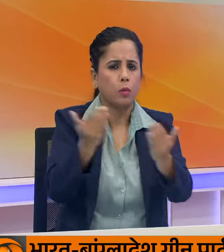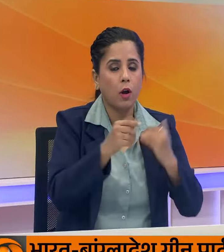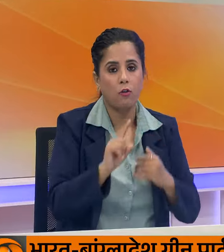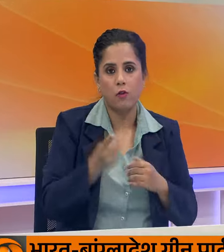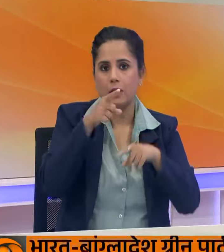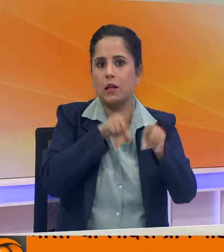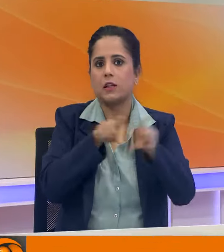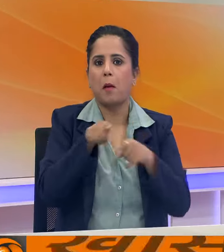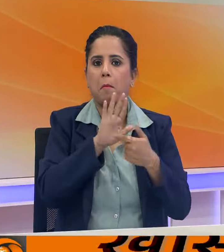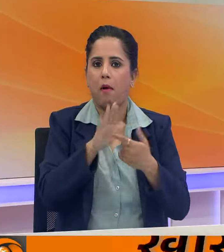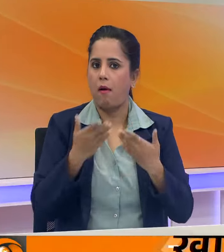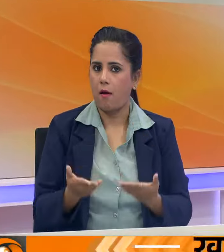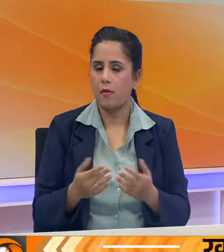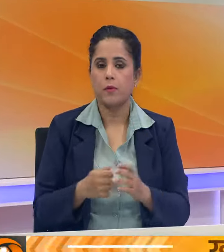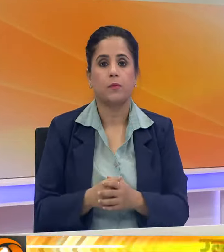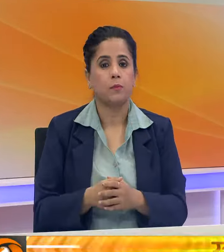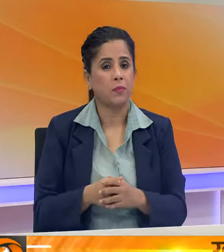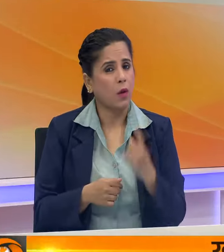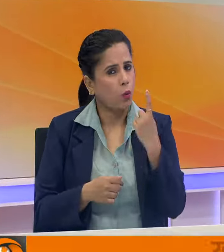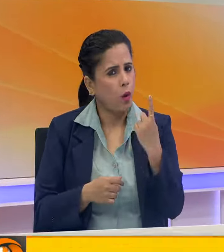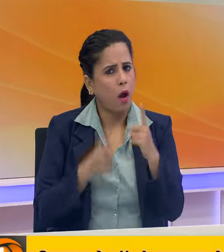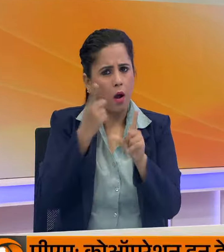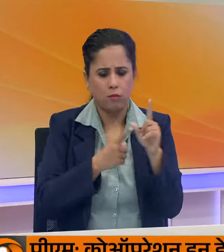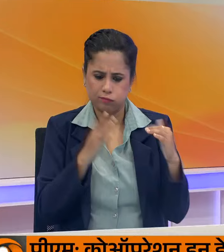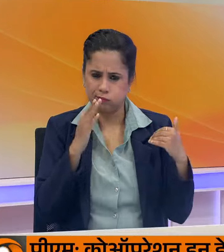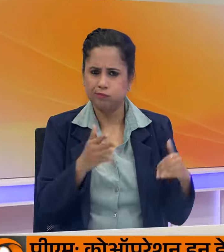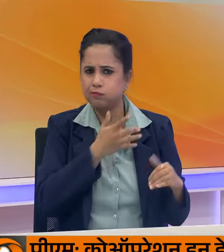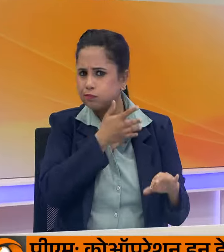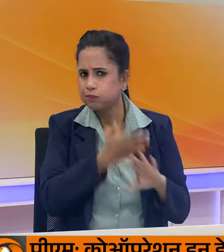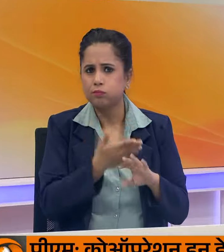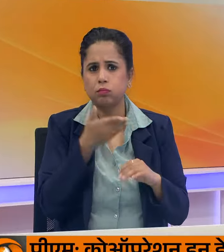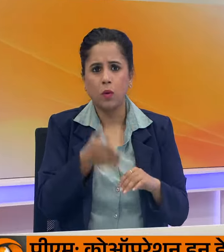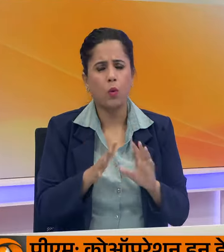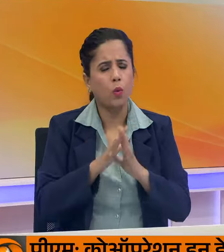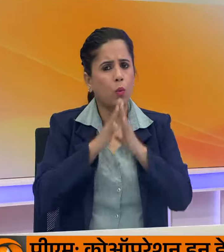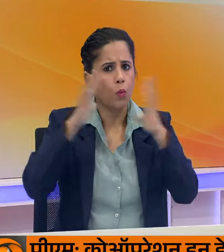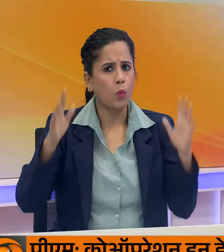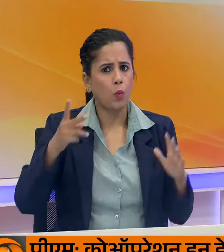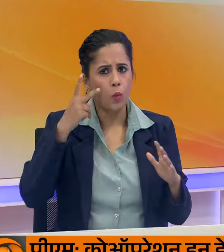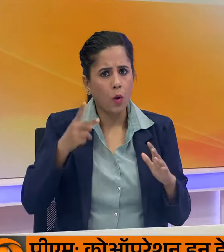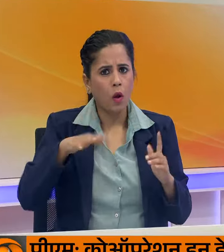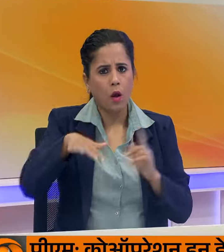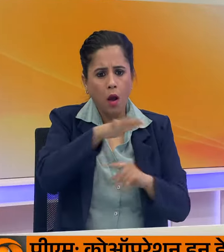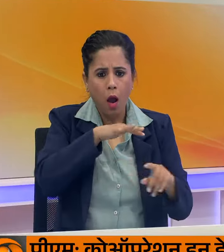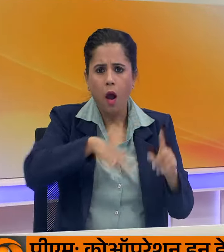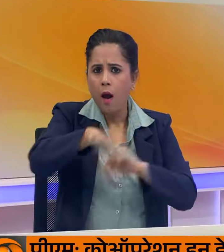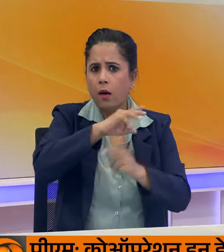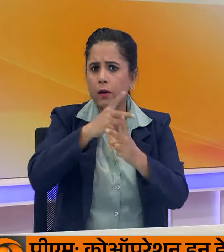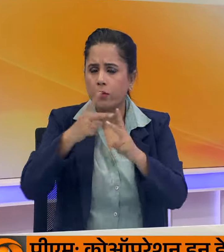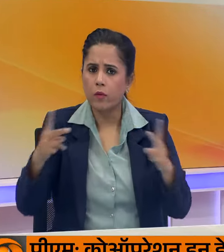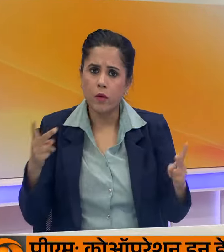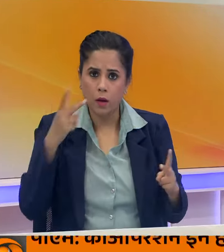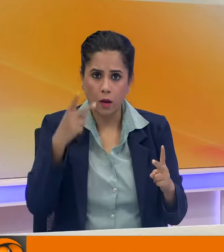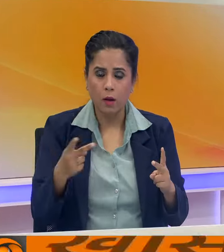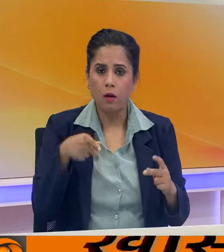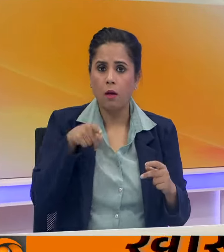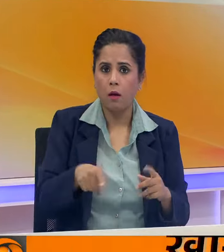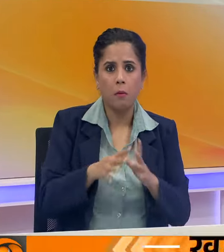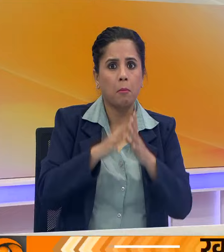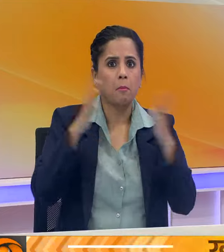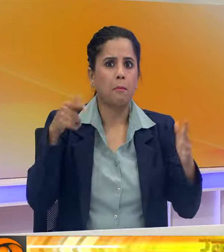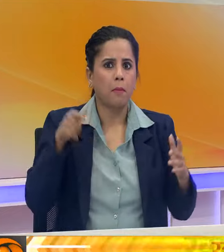बना है एक ही वर्ष में इतने सारे एरिया में इतने बड़े